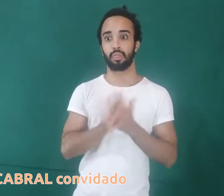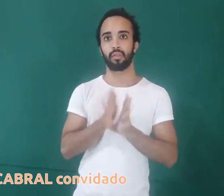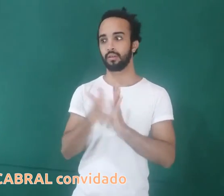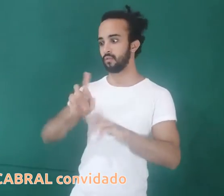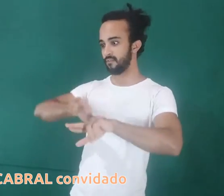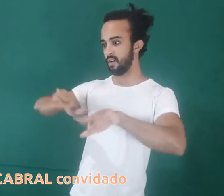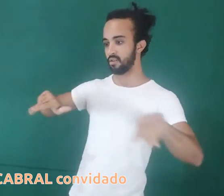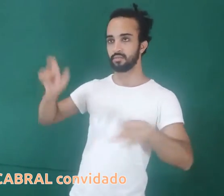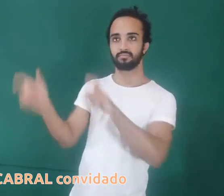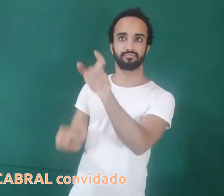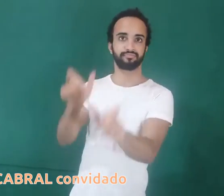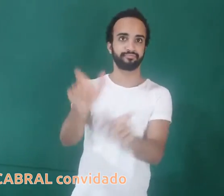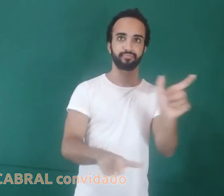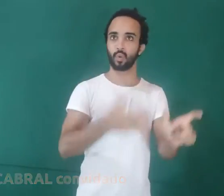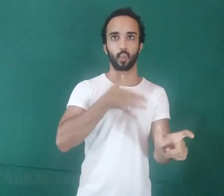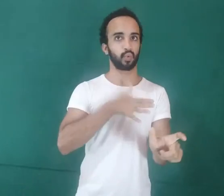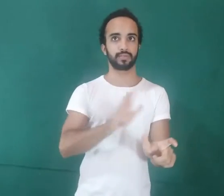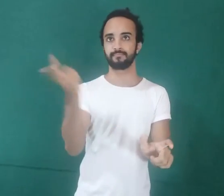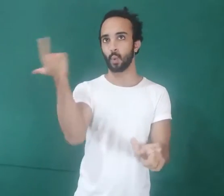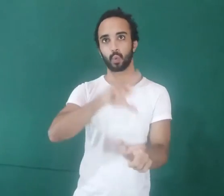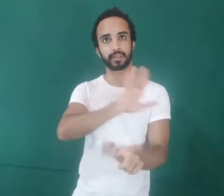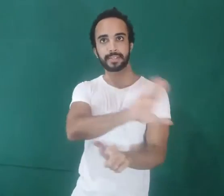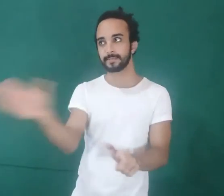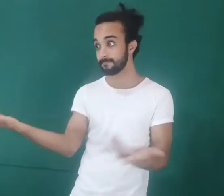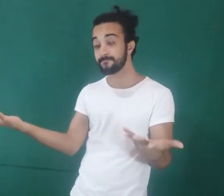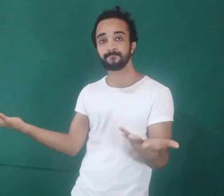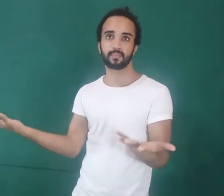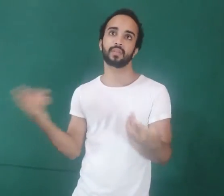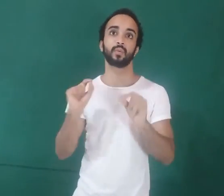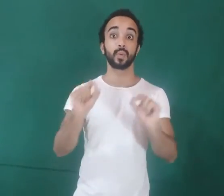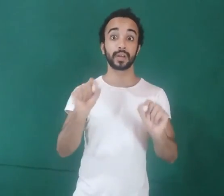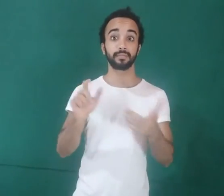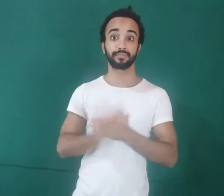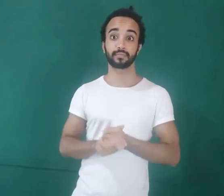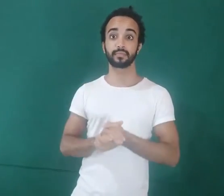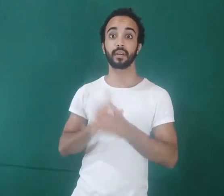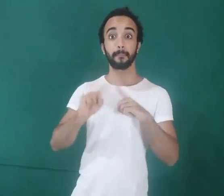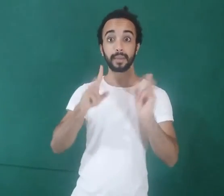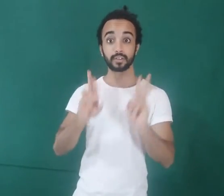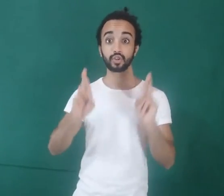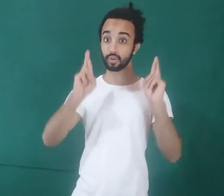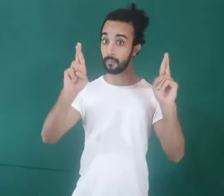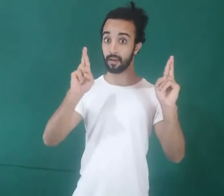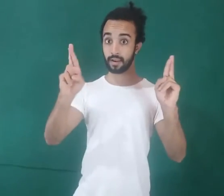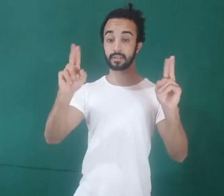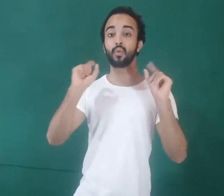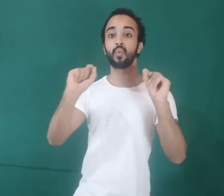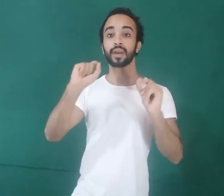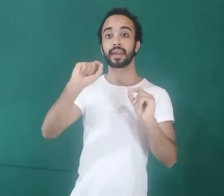momento. Mas se a gente conectar as redes da gente, essa subjetividade, a gente tem esperanças de criar